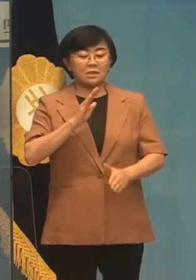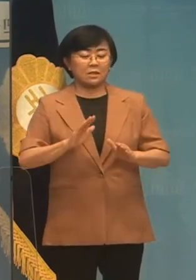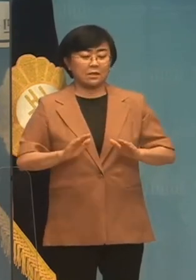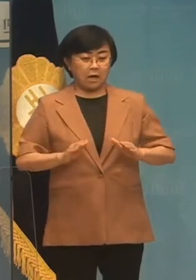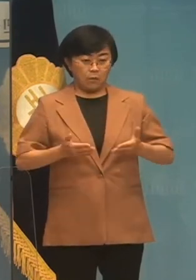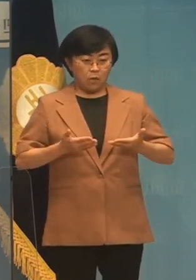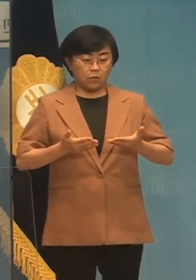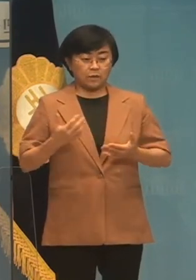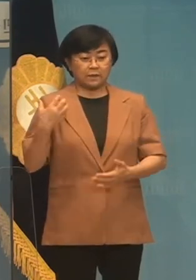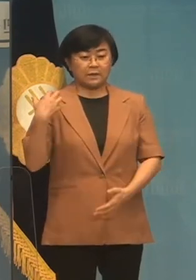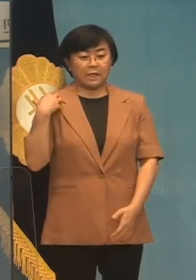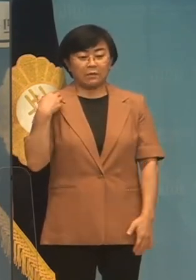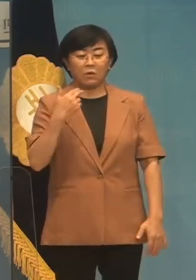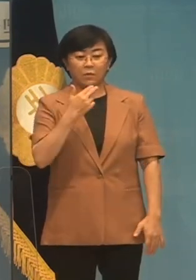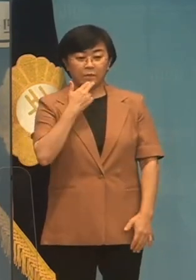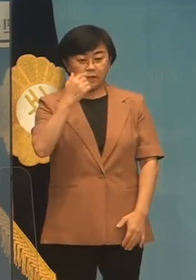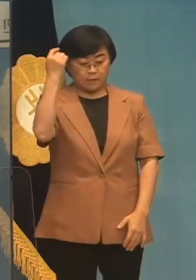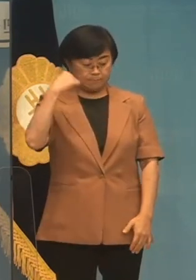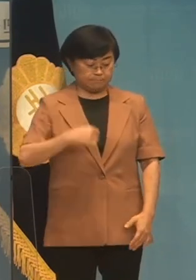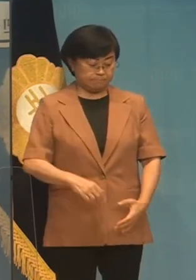가볍고 무책임합니다.